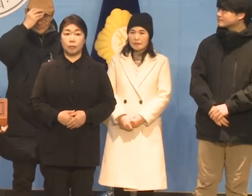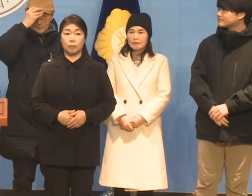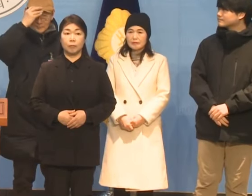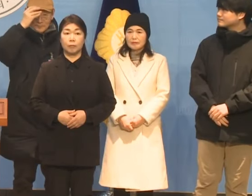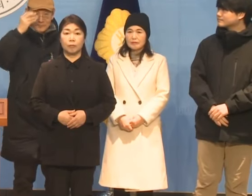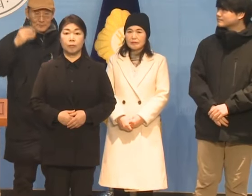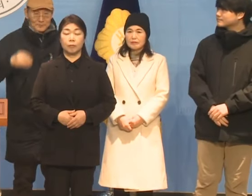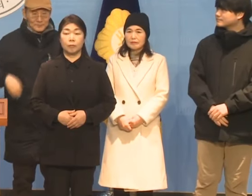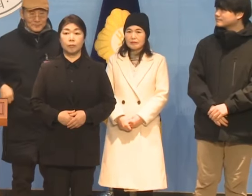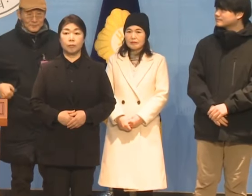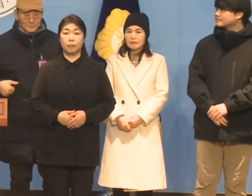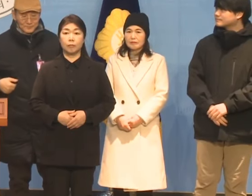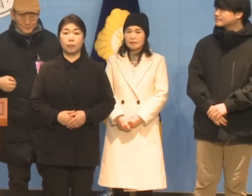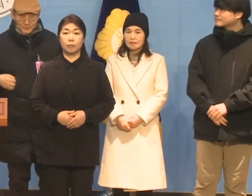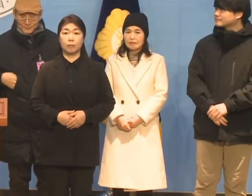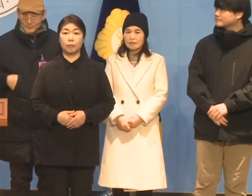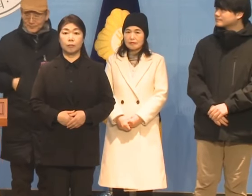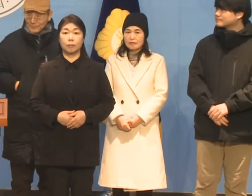됐어.